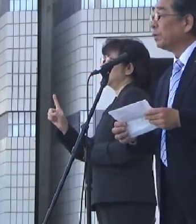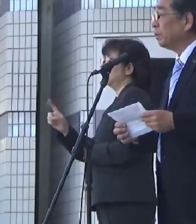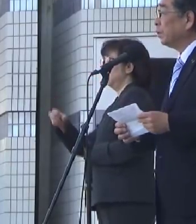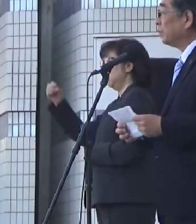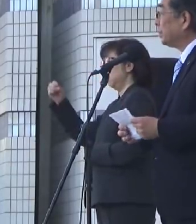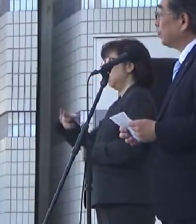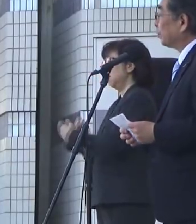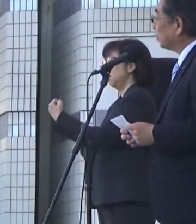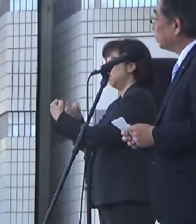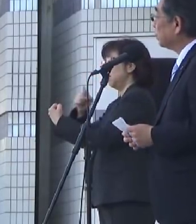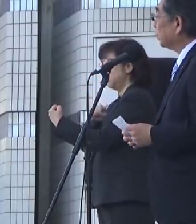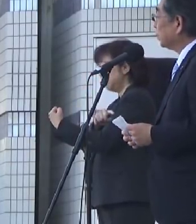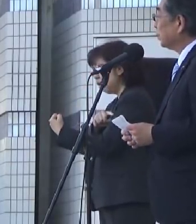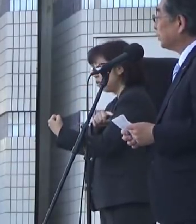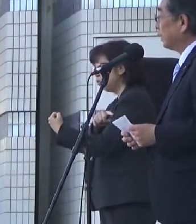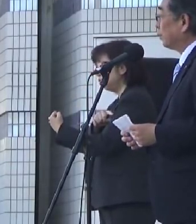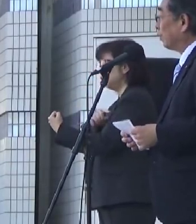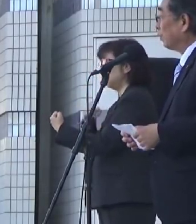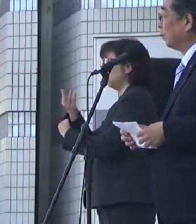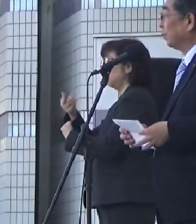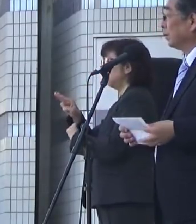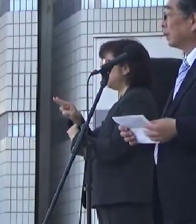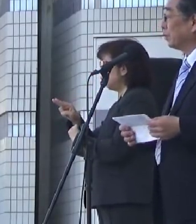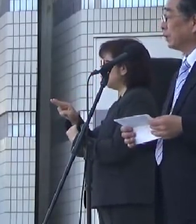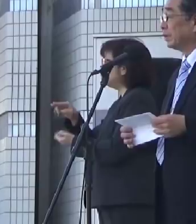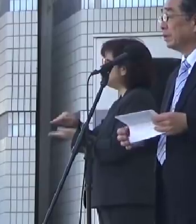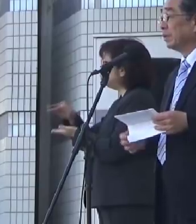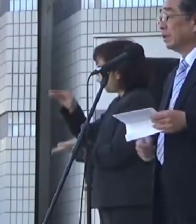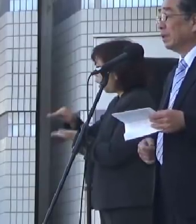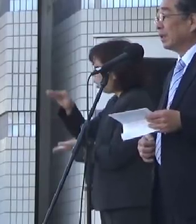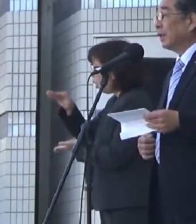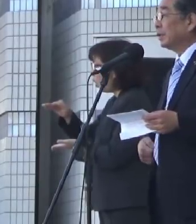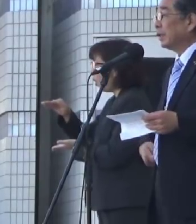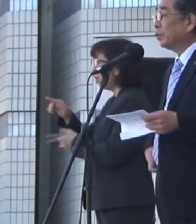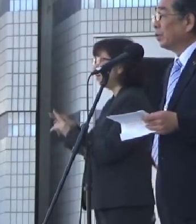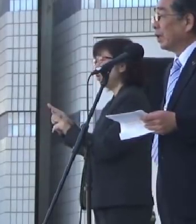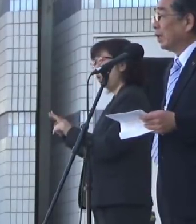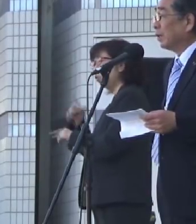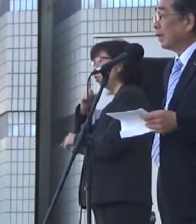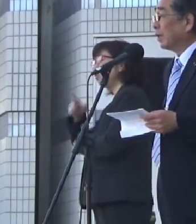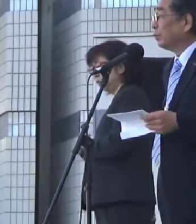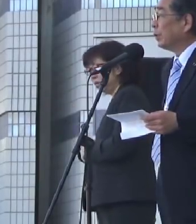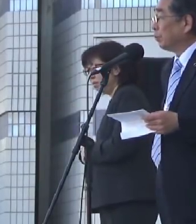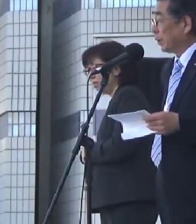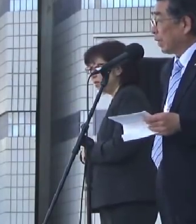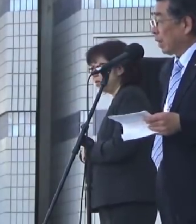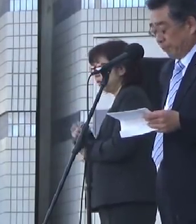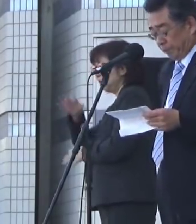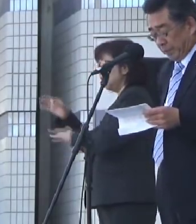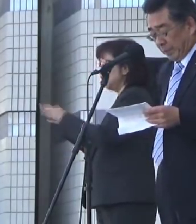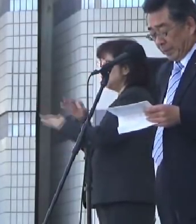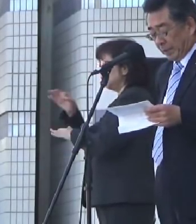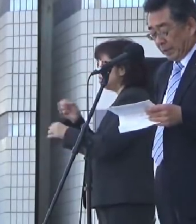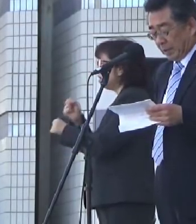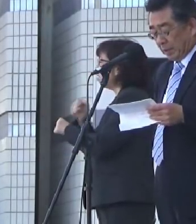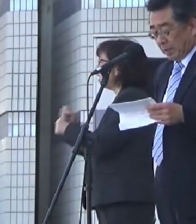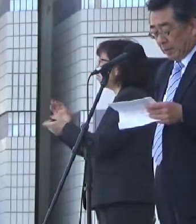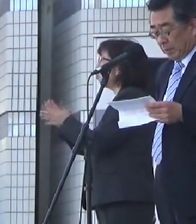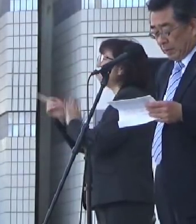電力容量市場という制度だそうです。経産省が大発明しました。